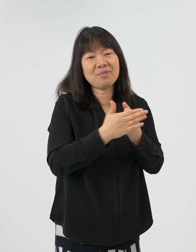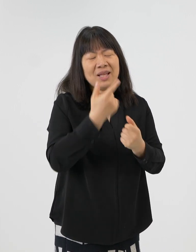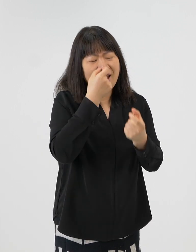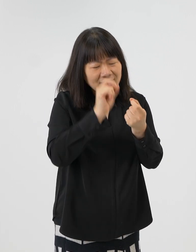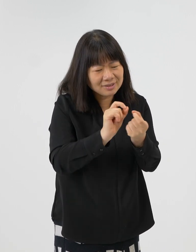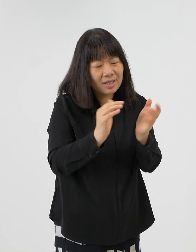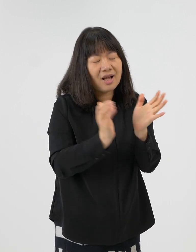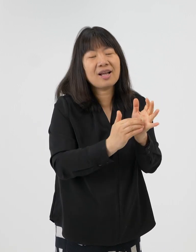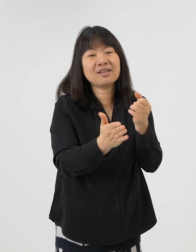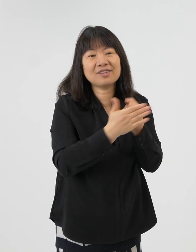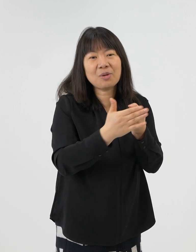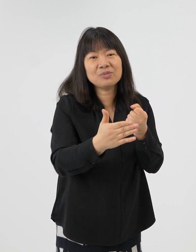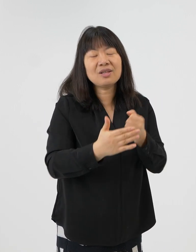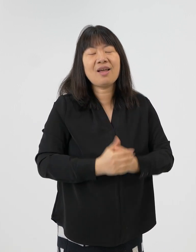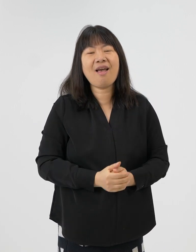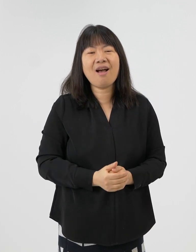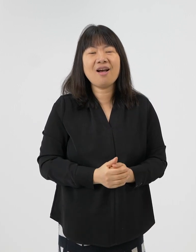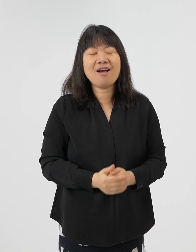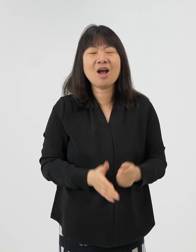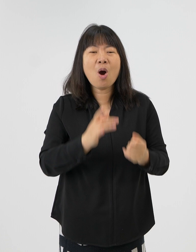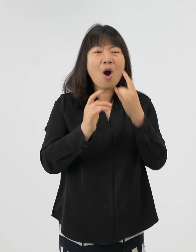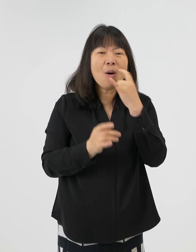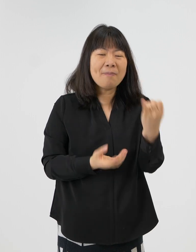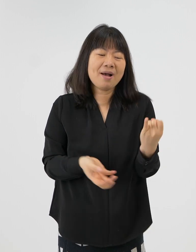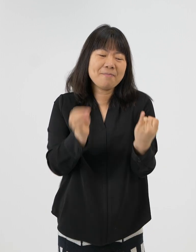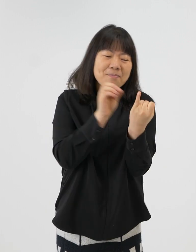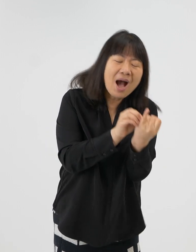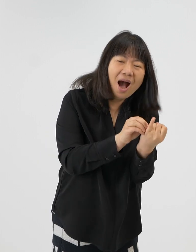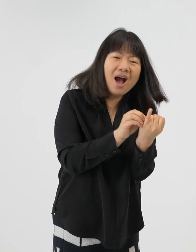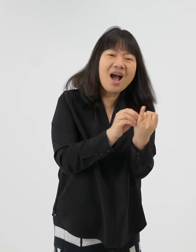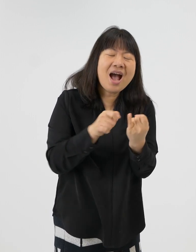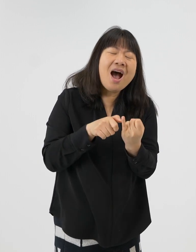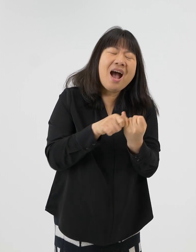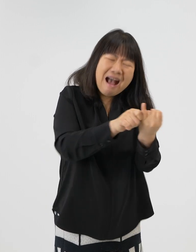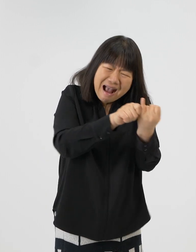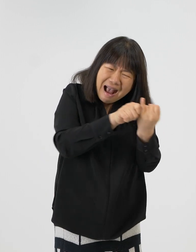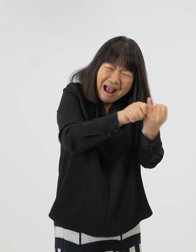친밀한 엉겨붙는 태도가 가능해지는 겁니다.